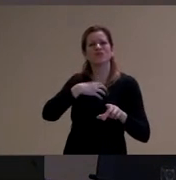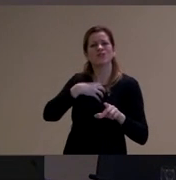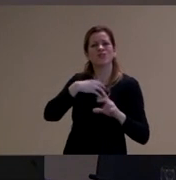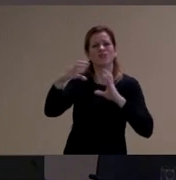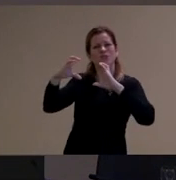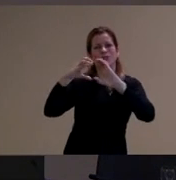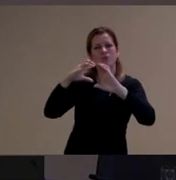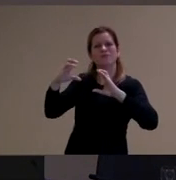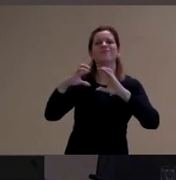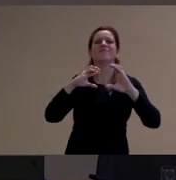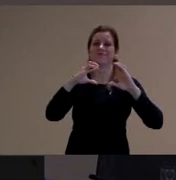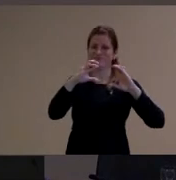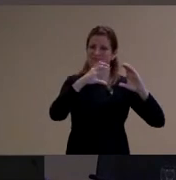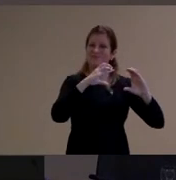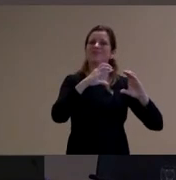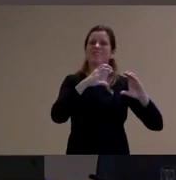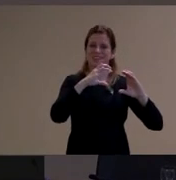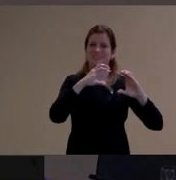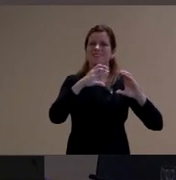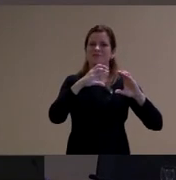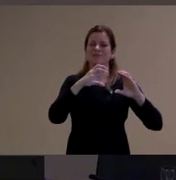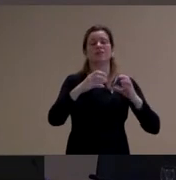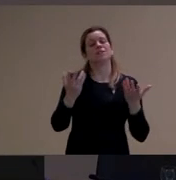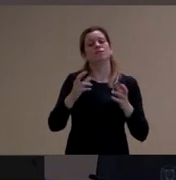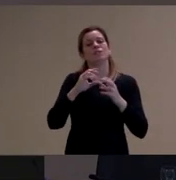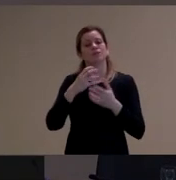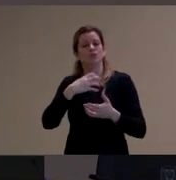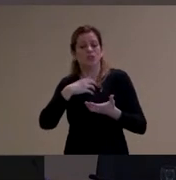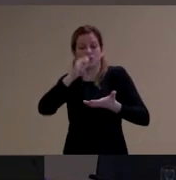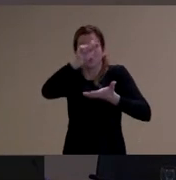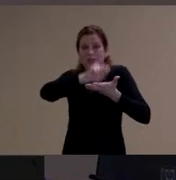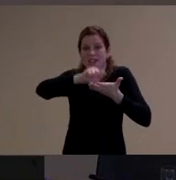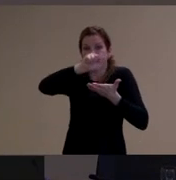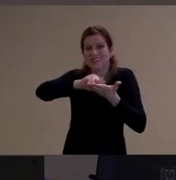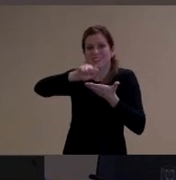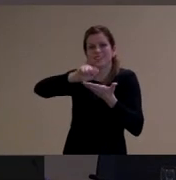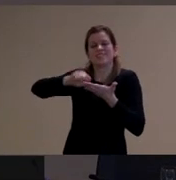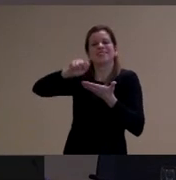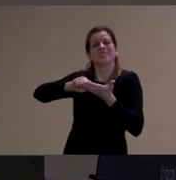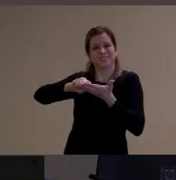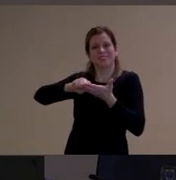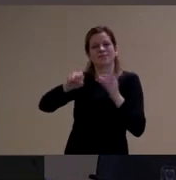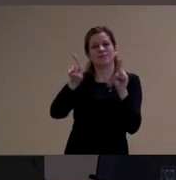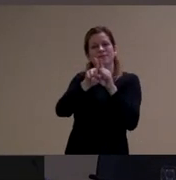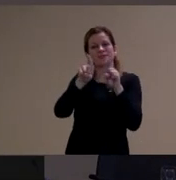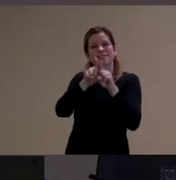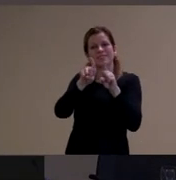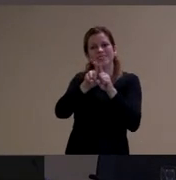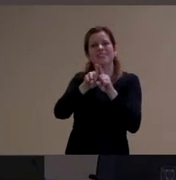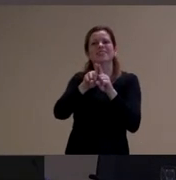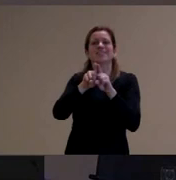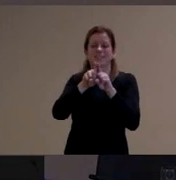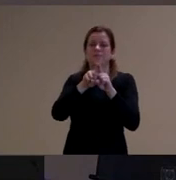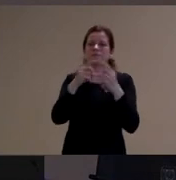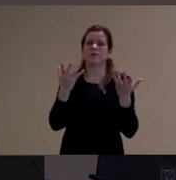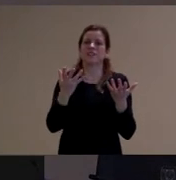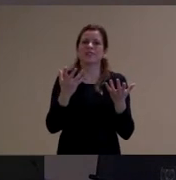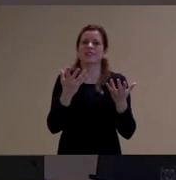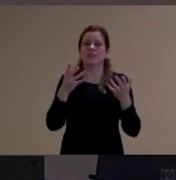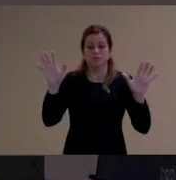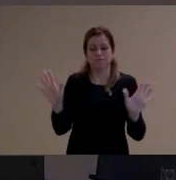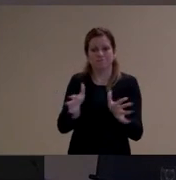assim conhecer as diferentes formas de escrever e também os elementos de outras culturas